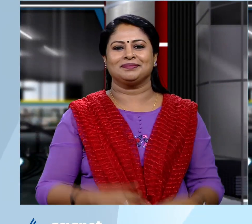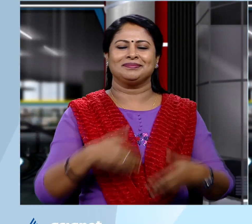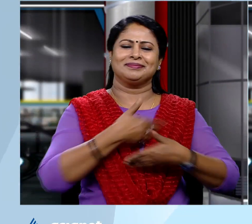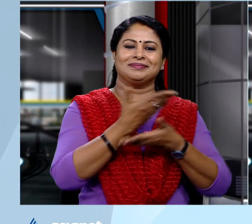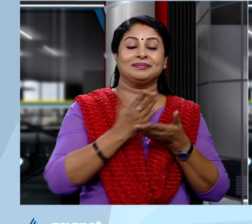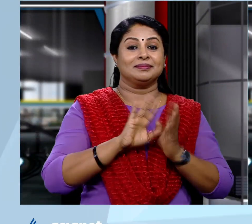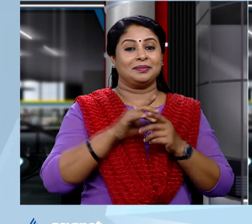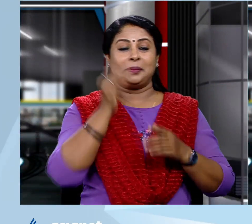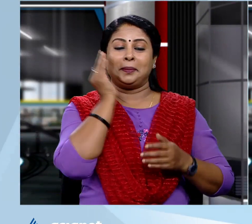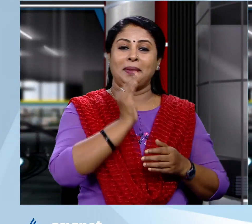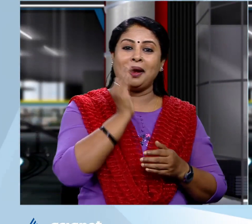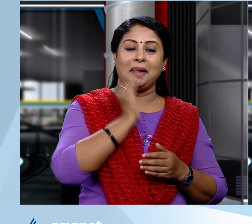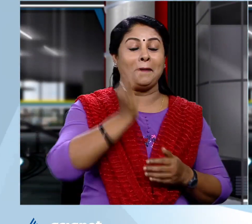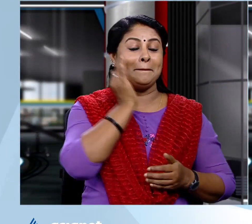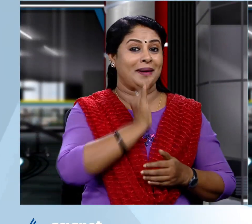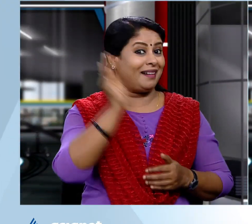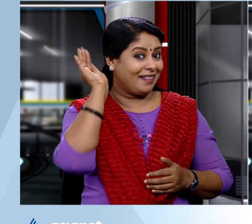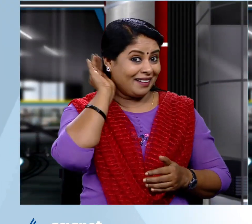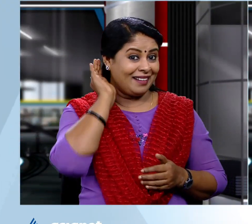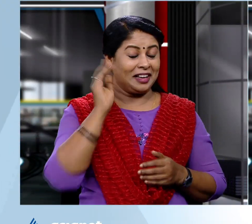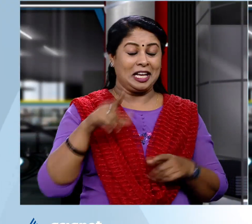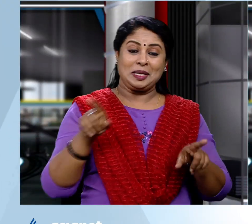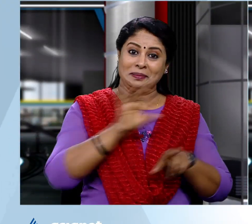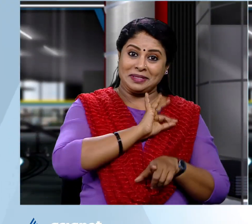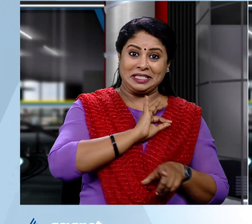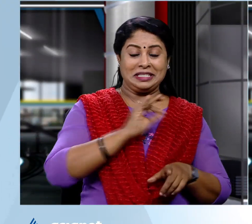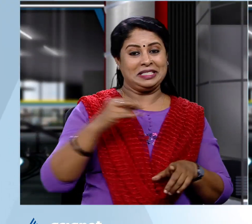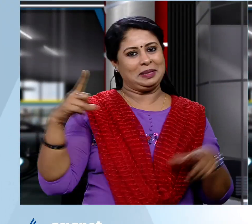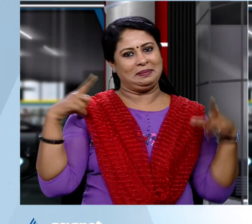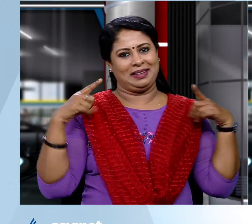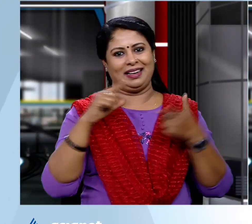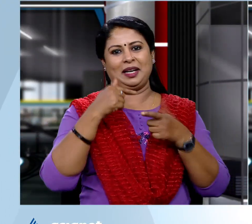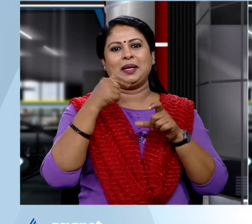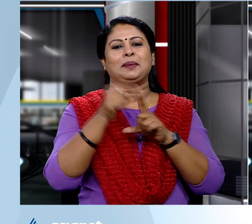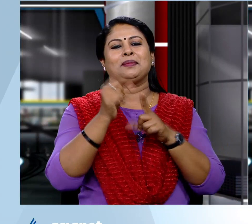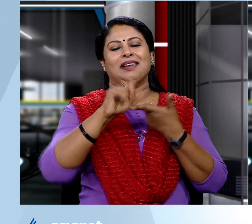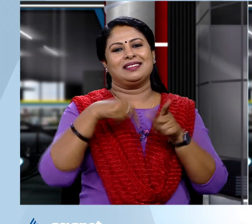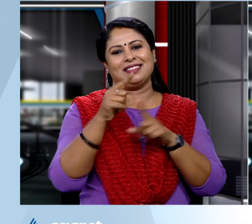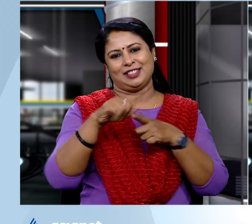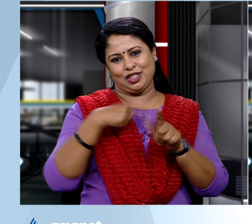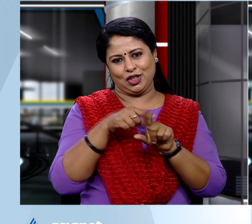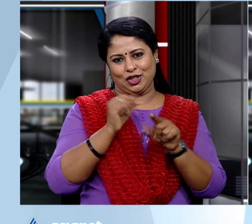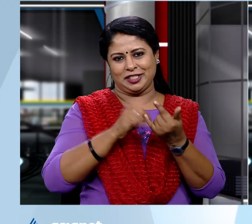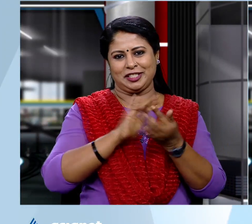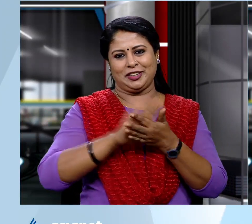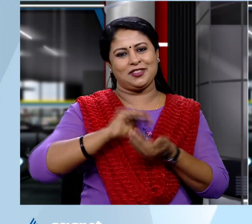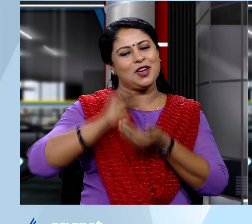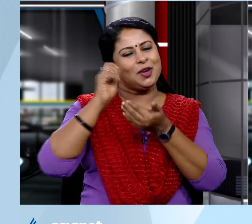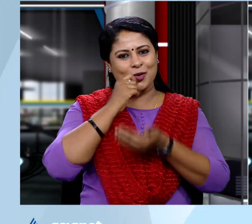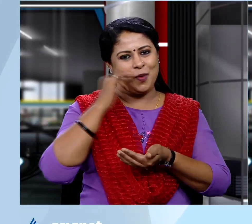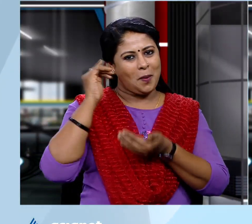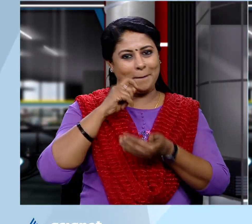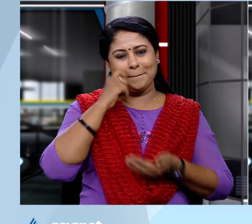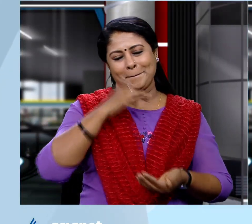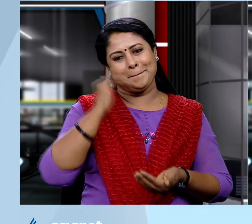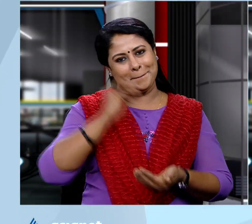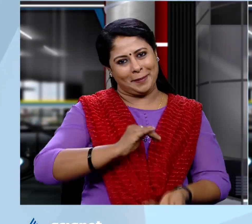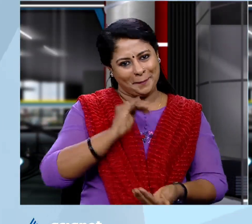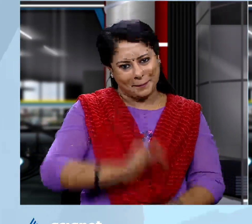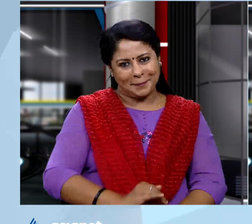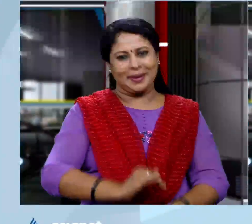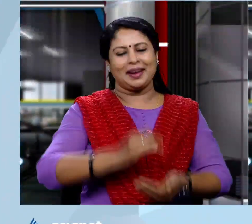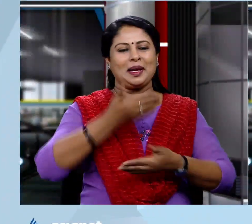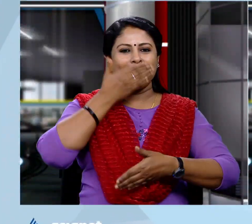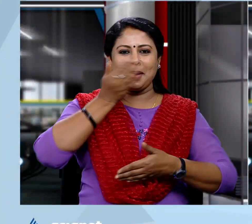എല്ലാ കാലത്തും പാടാനും പാട്ടു കേൾക്കാനും ഇഷ്ടമുള്ള നേതാവാണ് പി ജെ ജോസഫ്. പേരക്കുട്ടി ജോസഫ് പി ജോണിനെ പി ജെ ജോസഫ് പാട്ടു പഠിപ്പിക്കുന്ന ദൃശ്യം സാമൂഹിക മാധ്യമങ്ങളിൽ